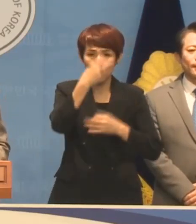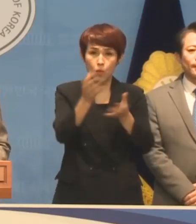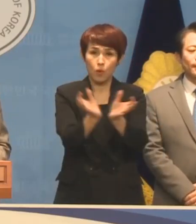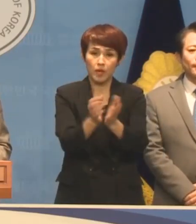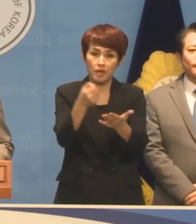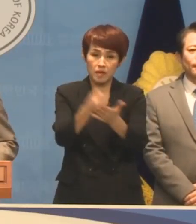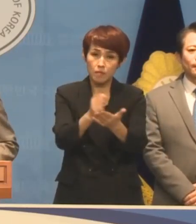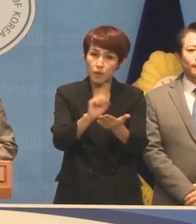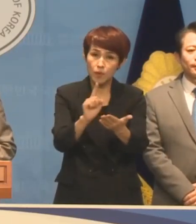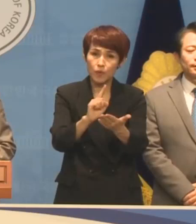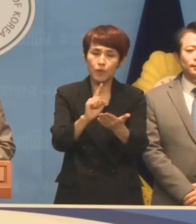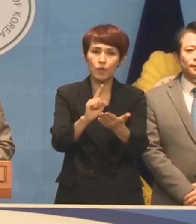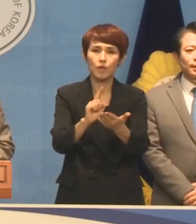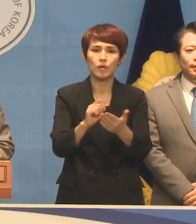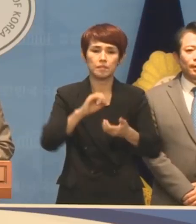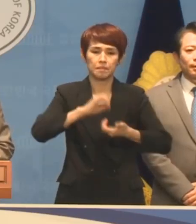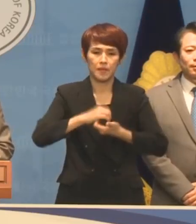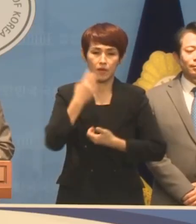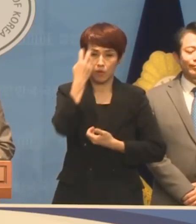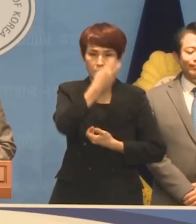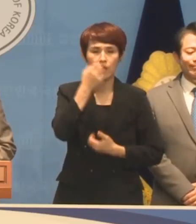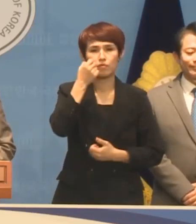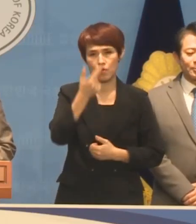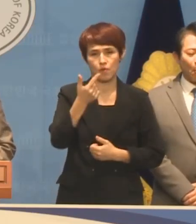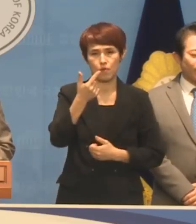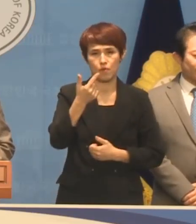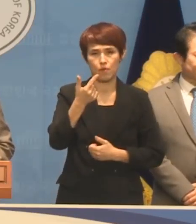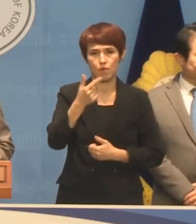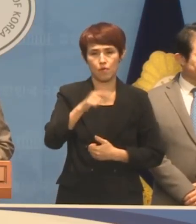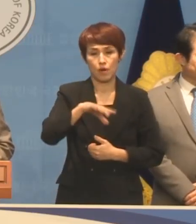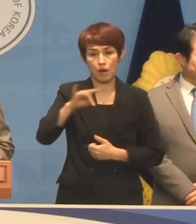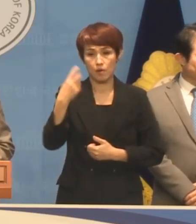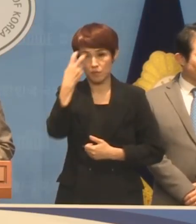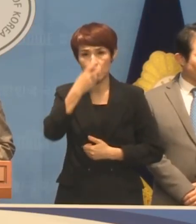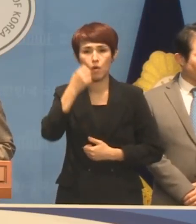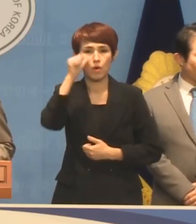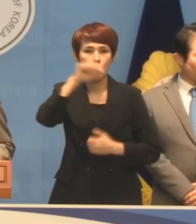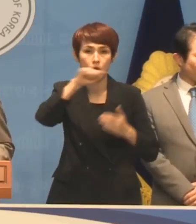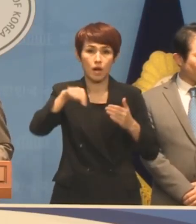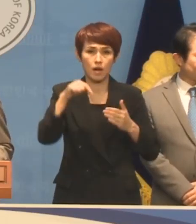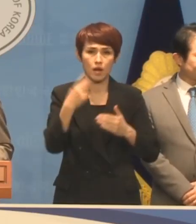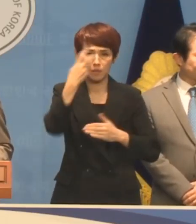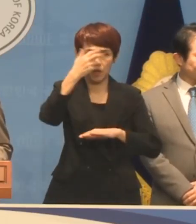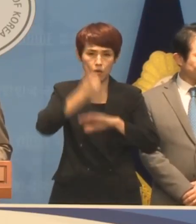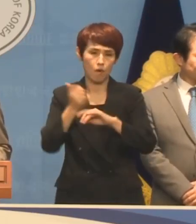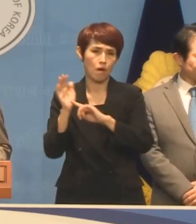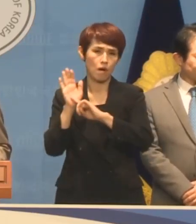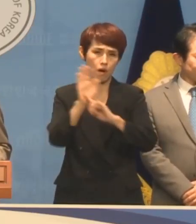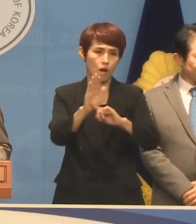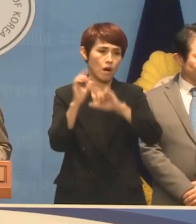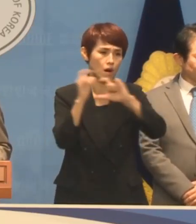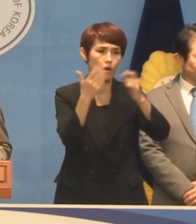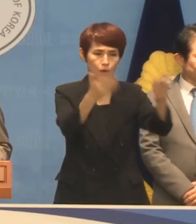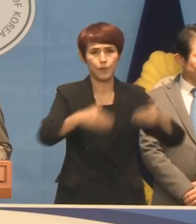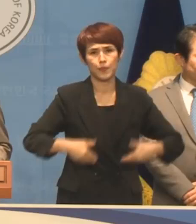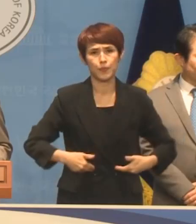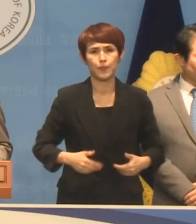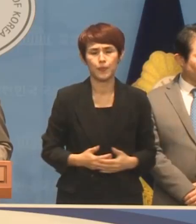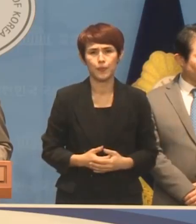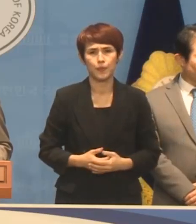규정에 의하면 정기검사는 6개월, 수시검사는 5개월 이내에 검사 결과가 통보되어야 합니다.